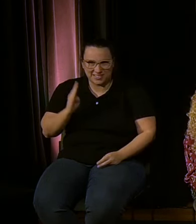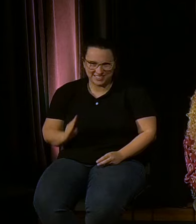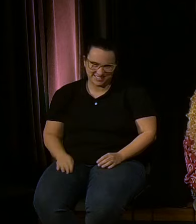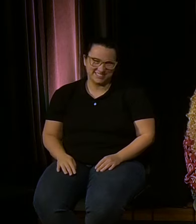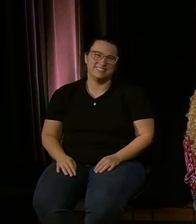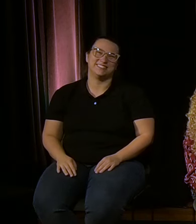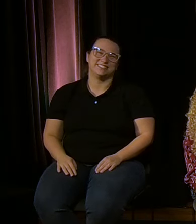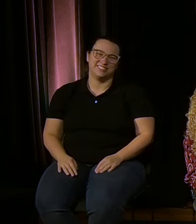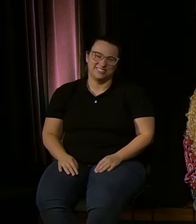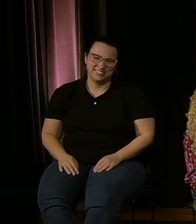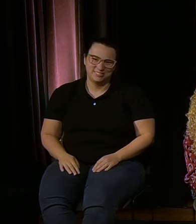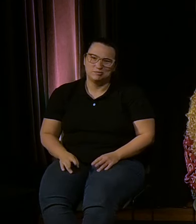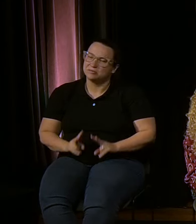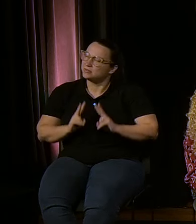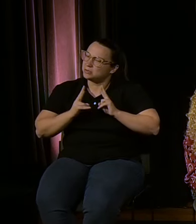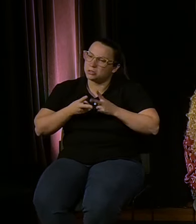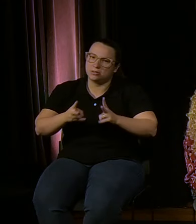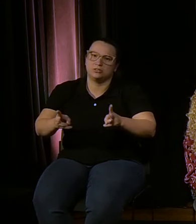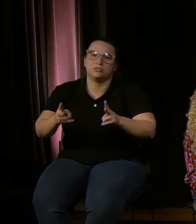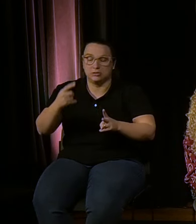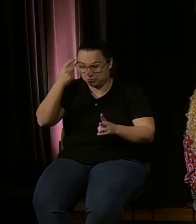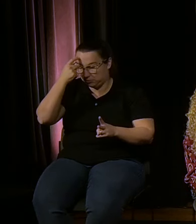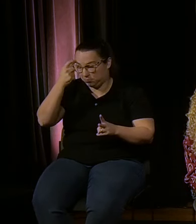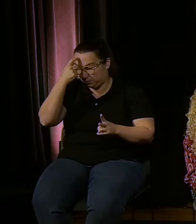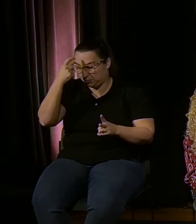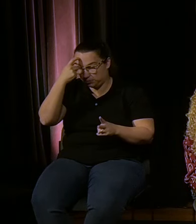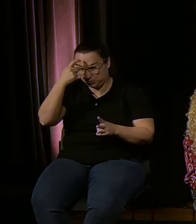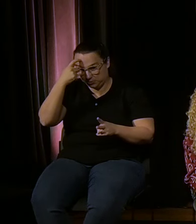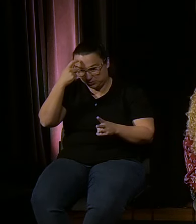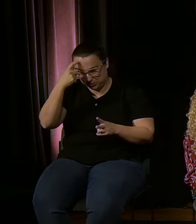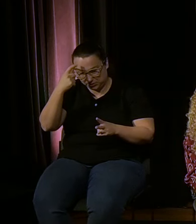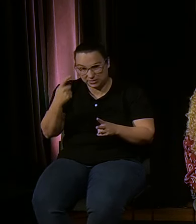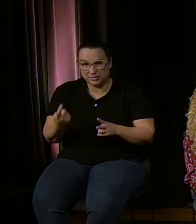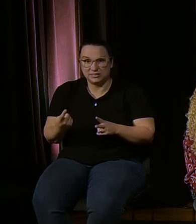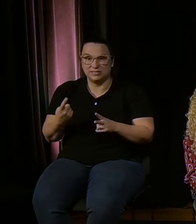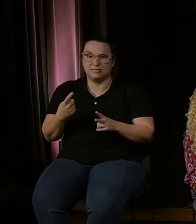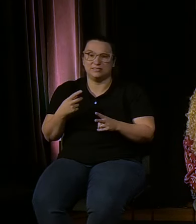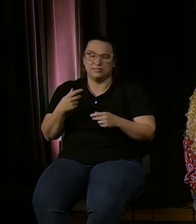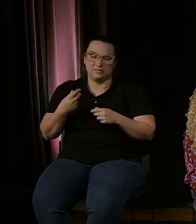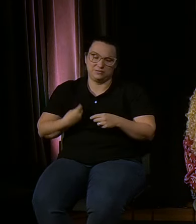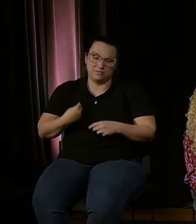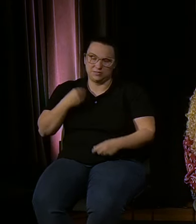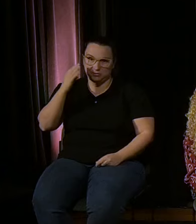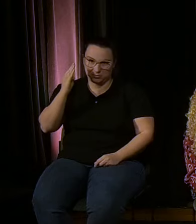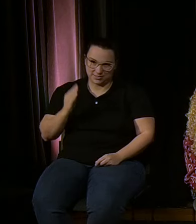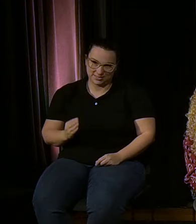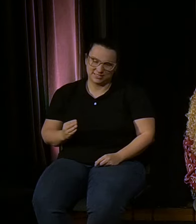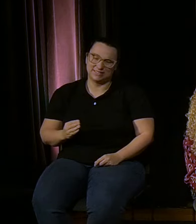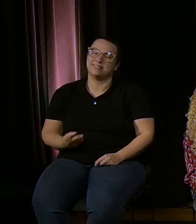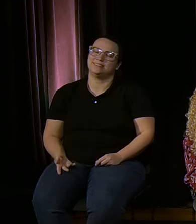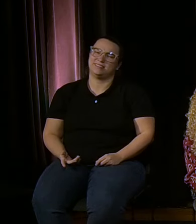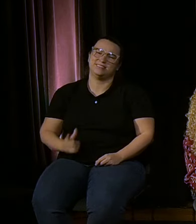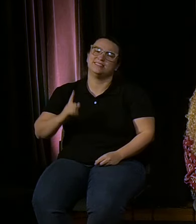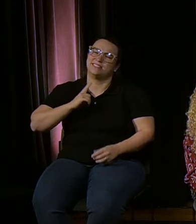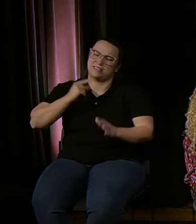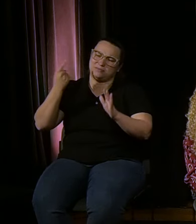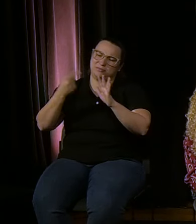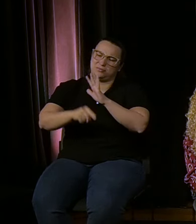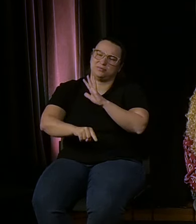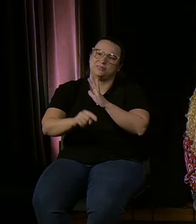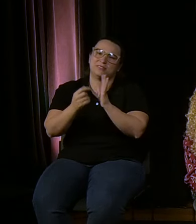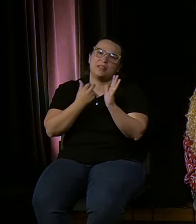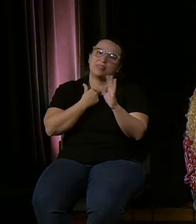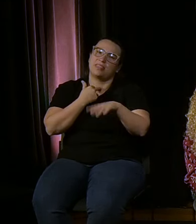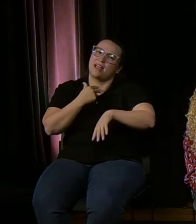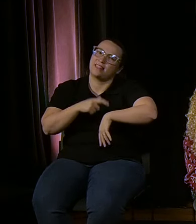parte. Exatamente. Vai continuar nessa neurose que é esse racismo no Brasil. Assim, enfim, dá para ir para outros lugares também, mas não